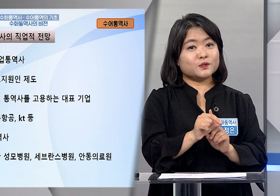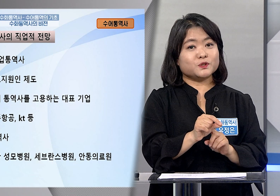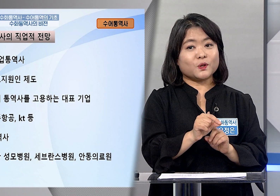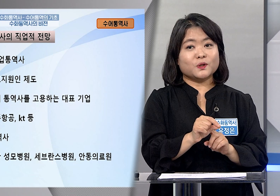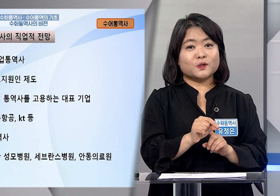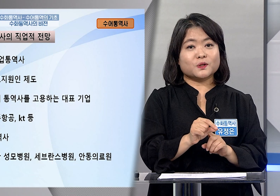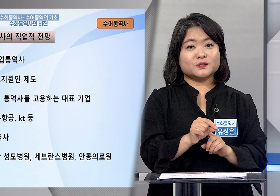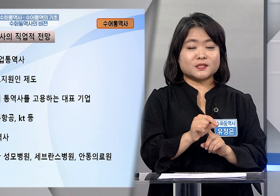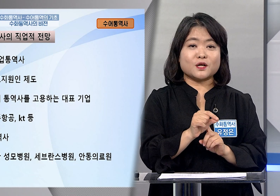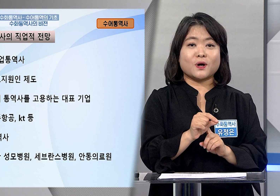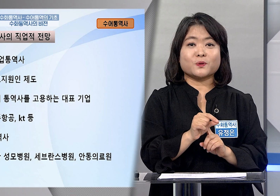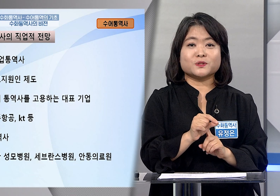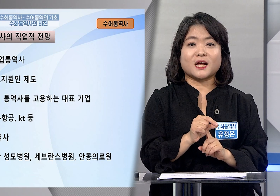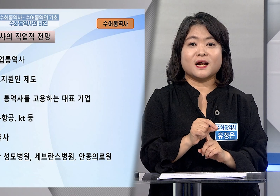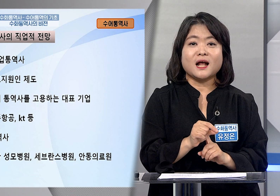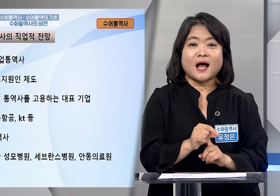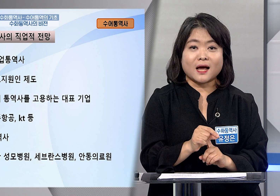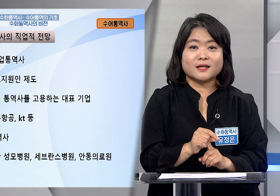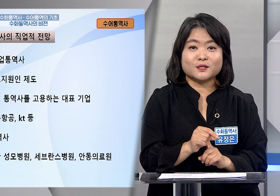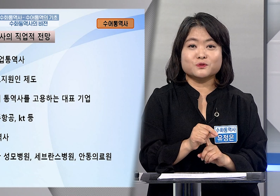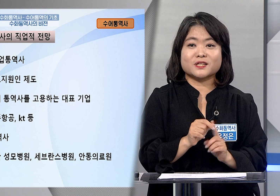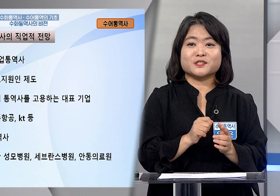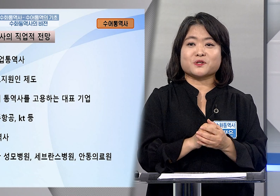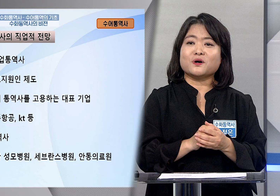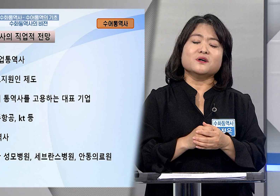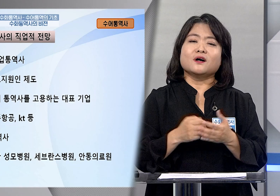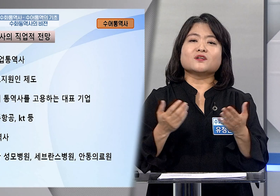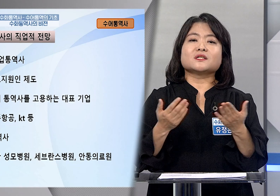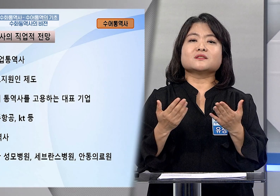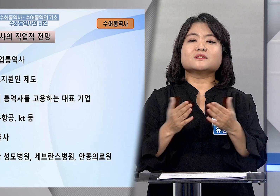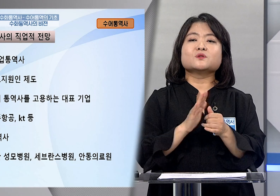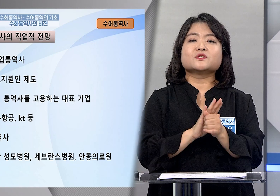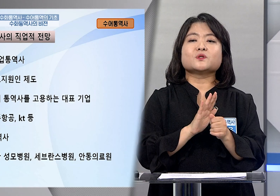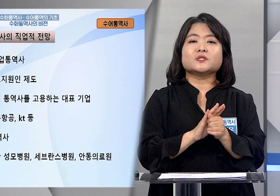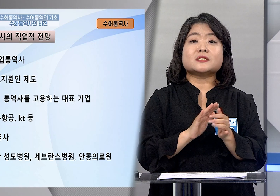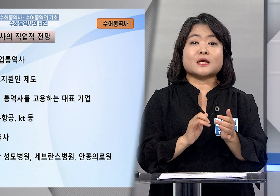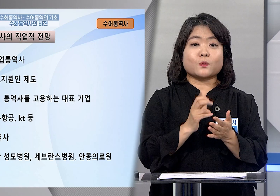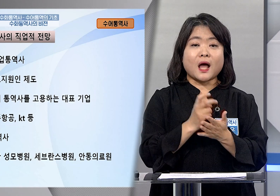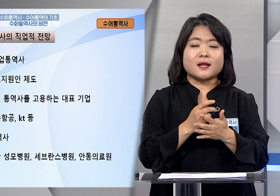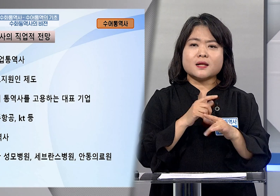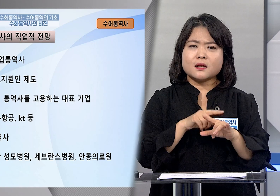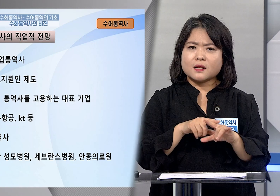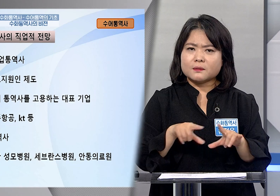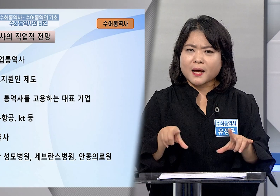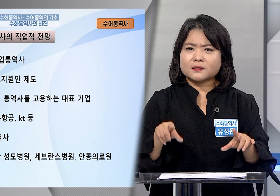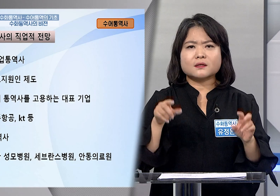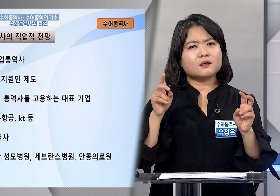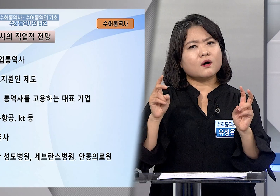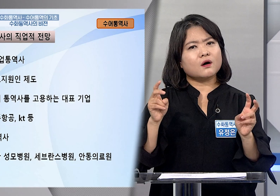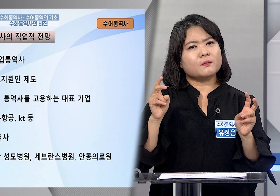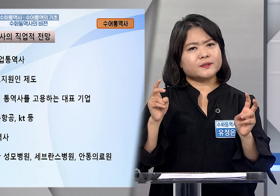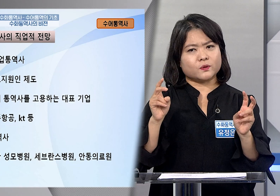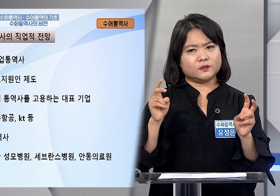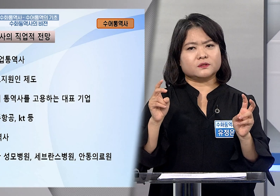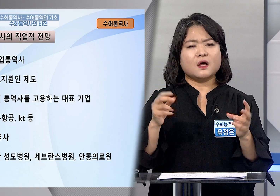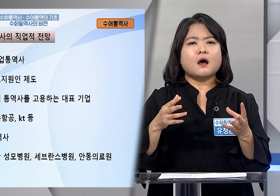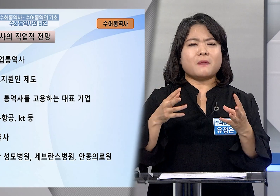제도죠. 근데 잘 활용을 잘 안 하는 게 문제겠죠. 어쨌든 근로지원인 제도가 일반 기업에서는